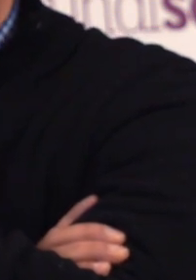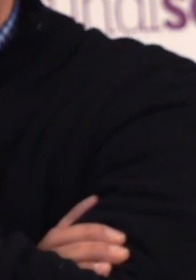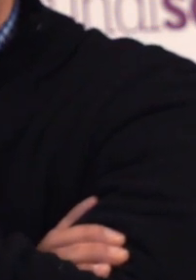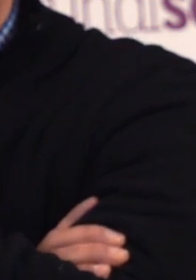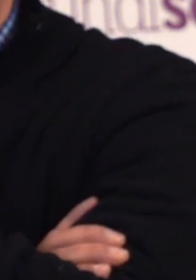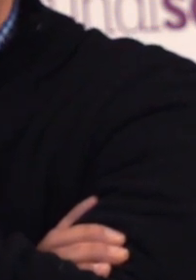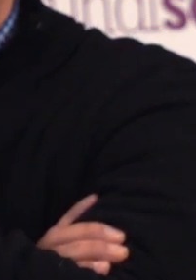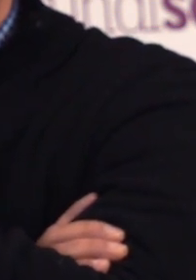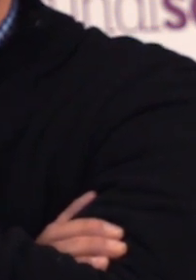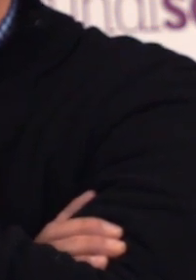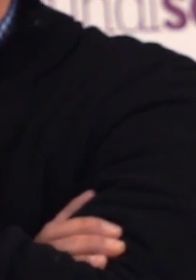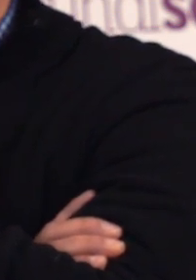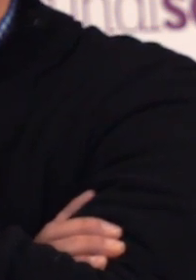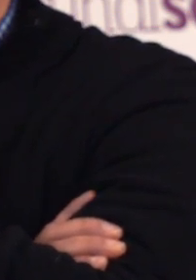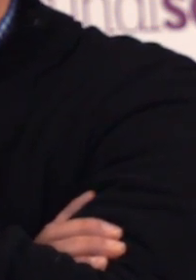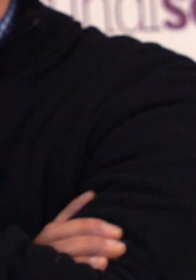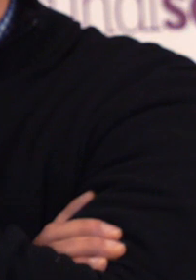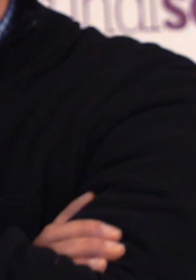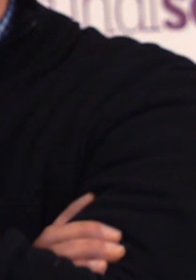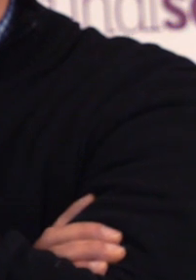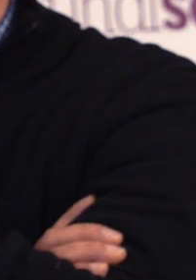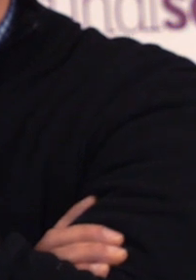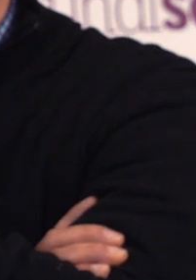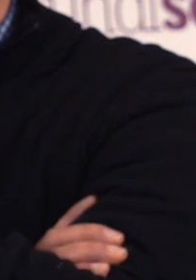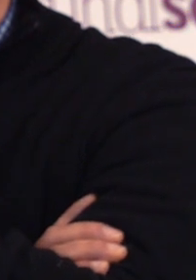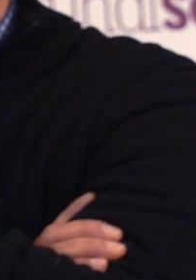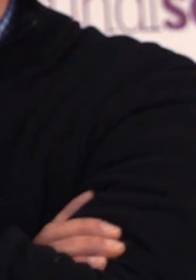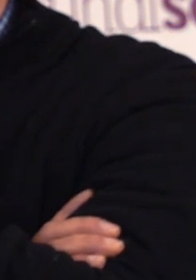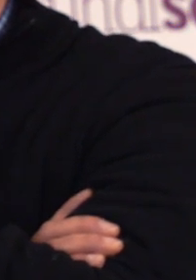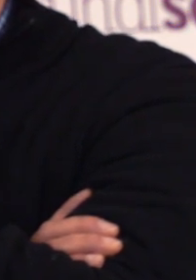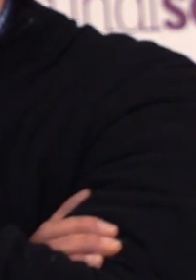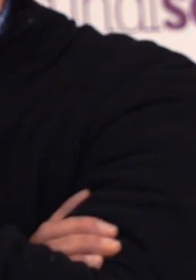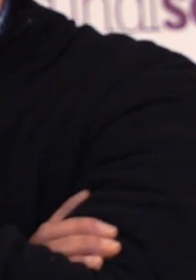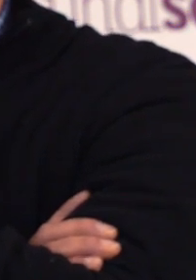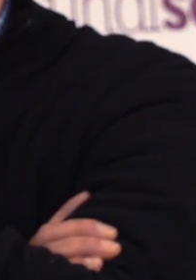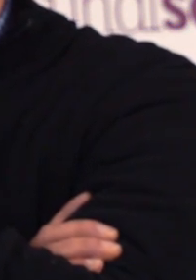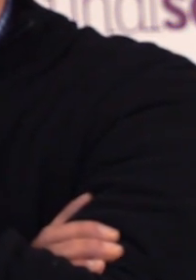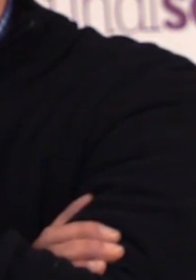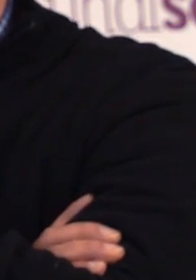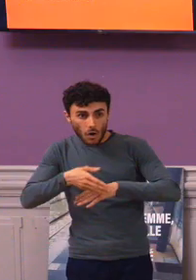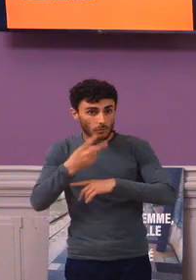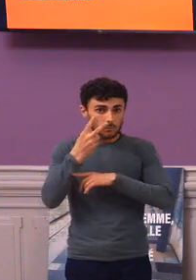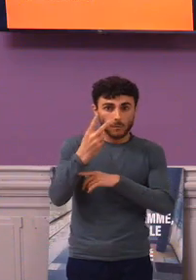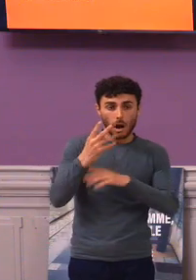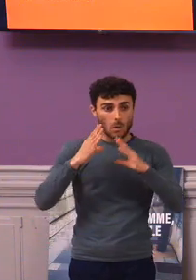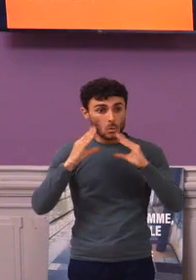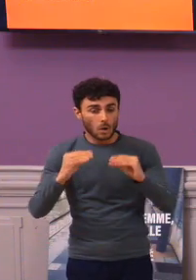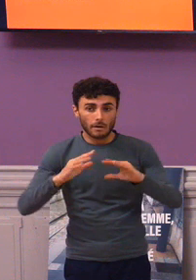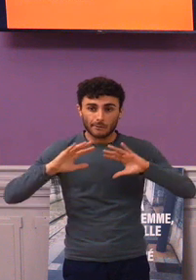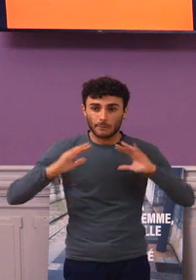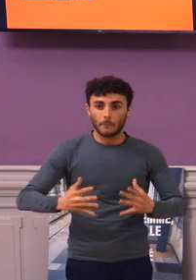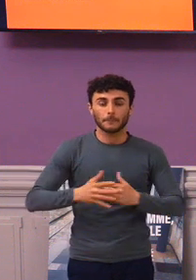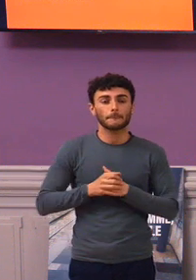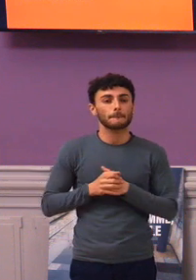que si vous êtes directement concerné ben vous soyez sensible à tous ceux qu'on essaie de mettre en place et de travailler